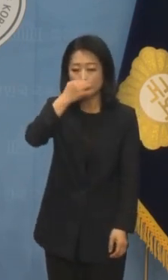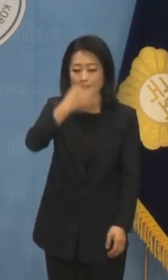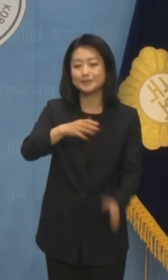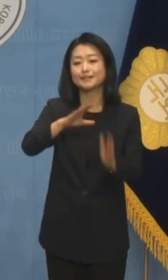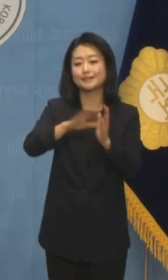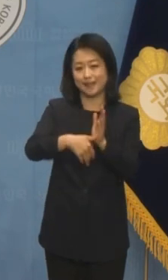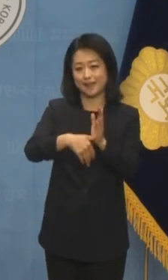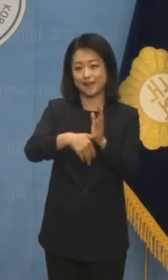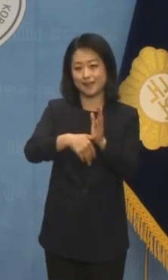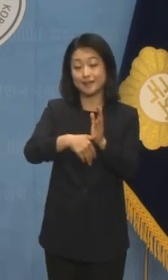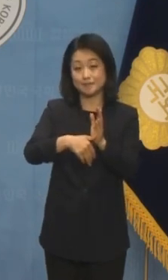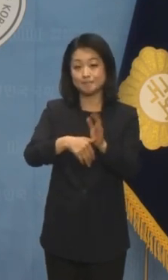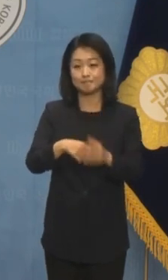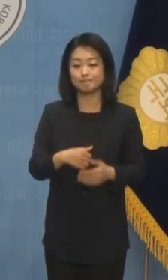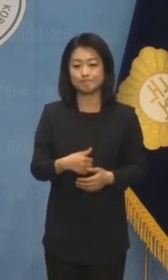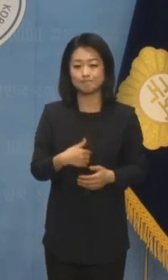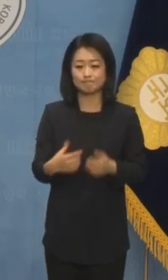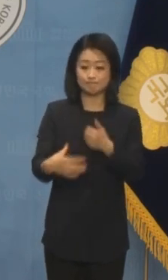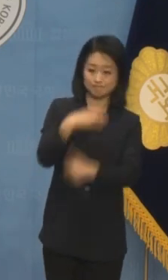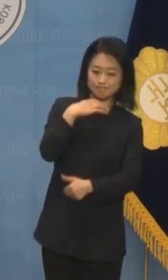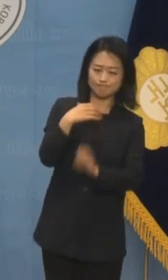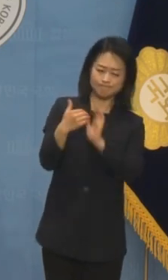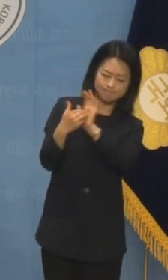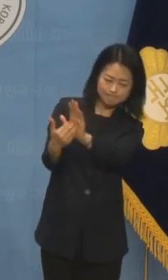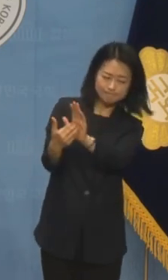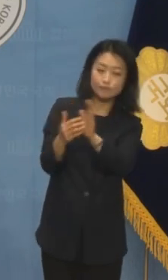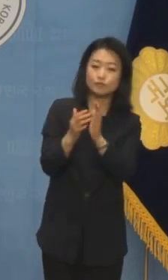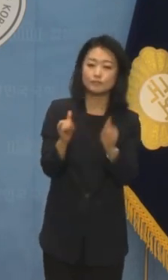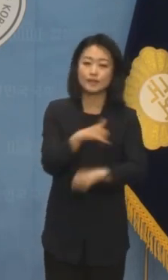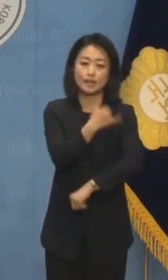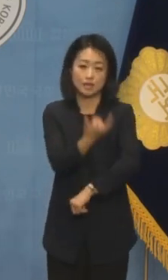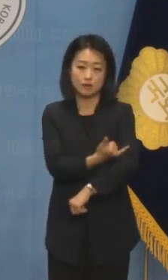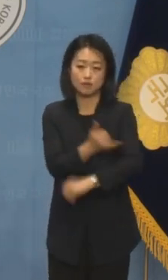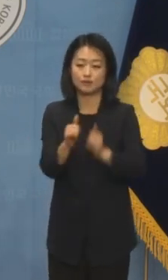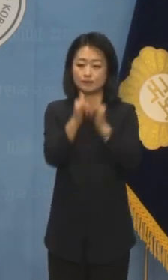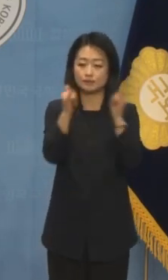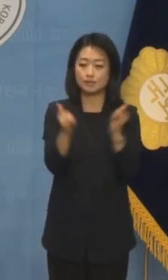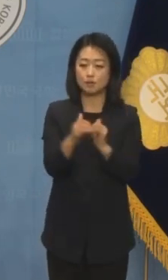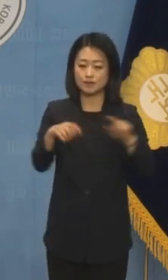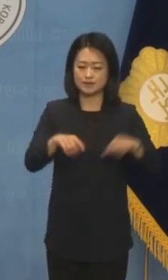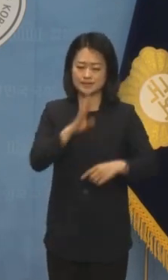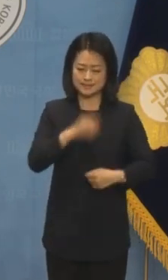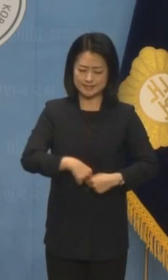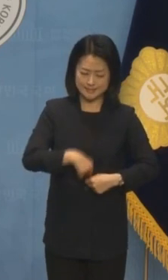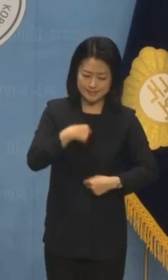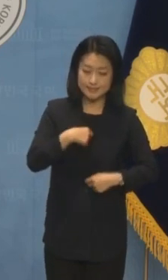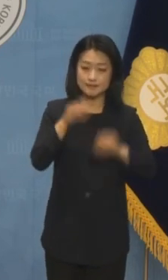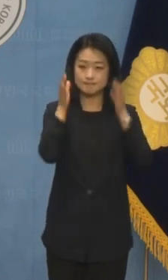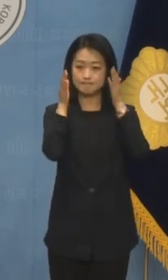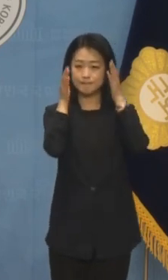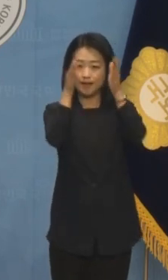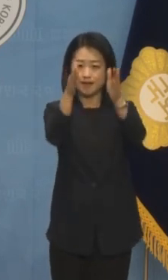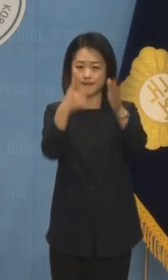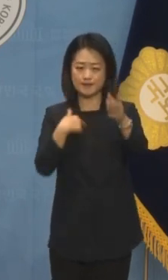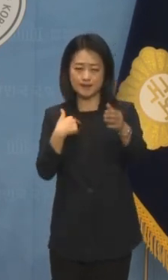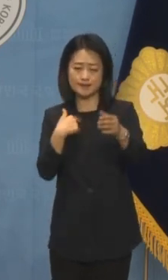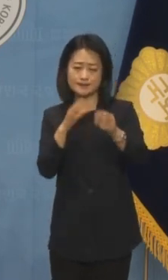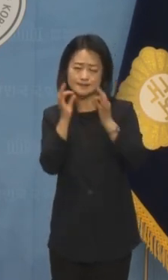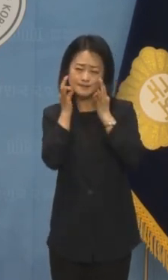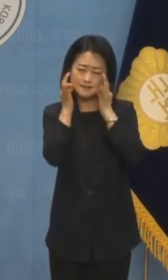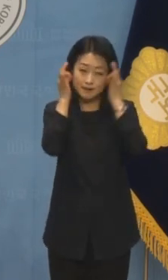소신을 가지고 부당한 공격을 받더라도 국민의 인권과 사회적, 정치적 진실을 향해